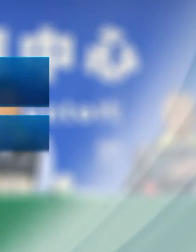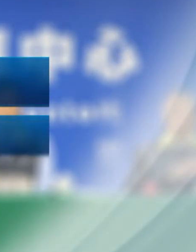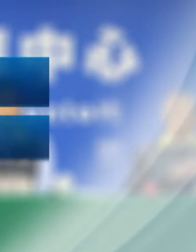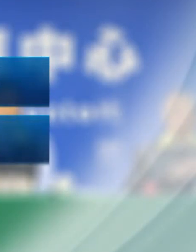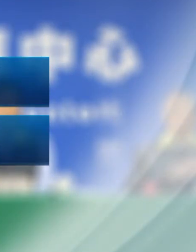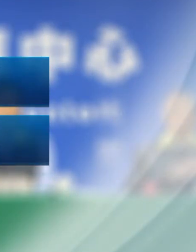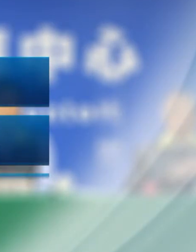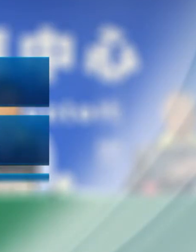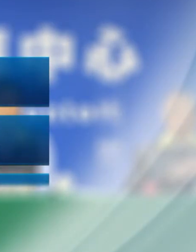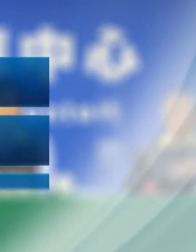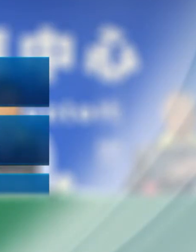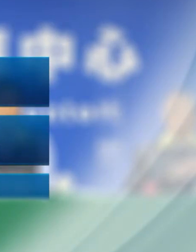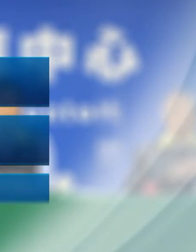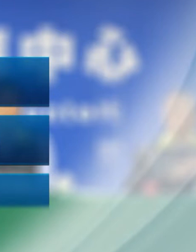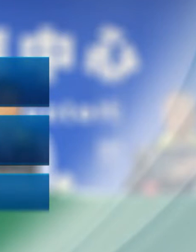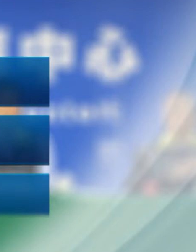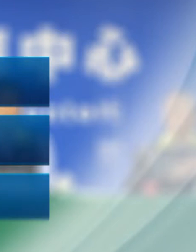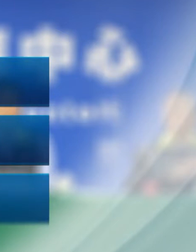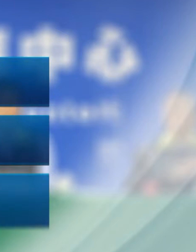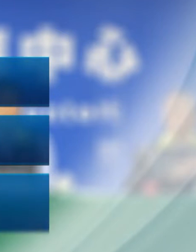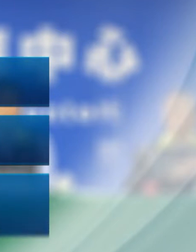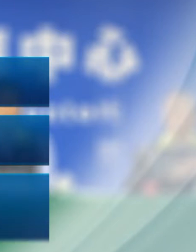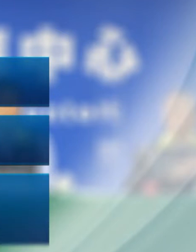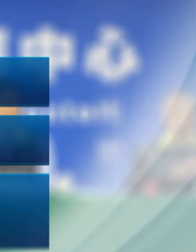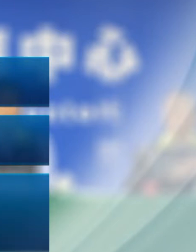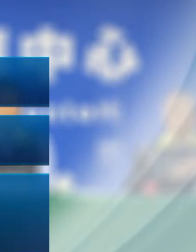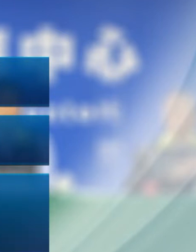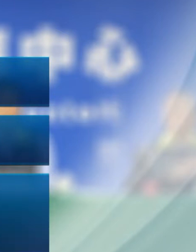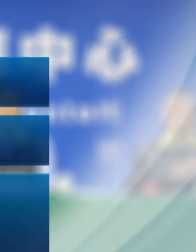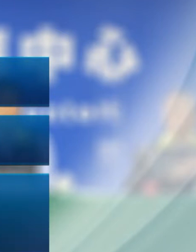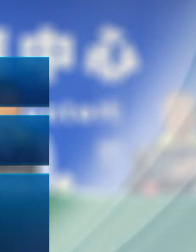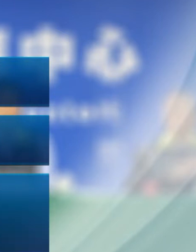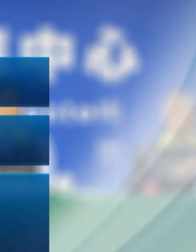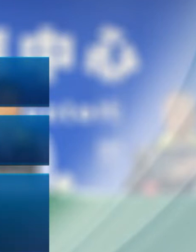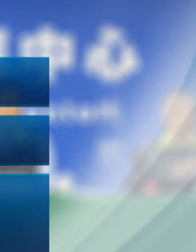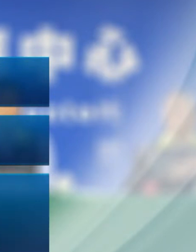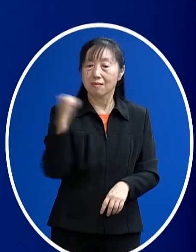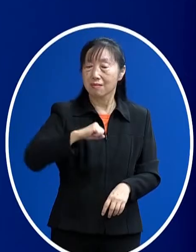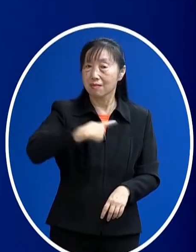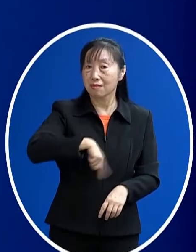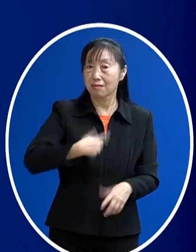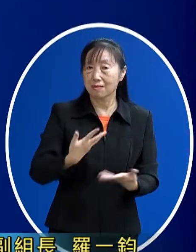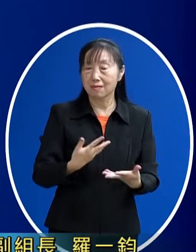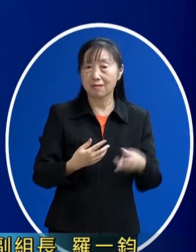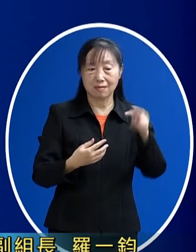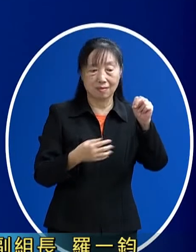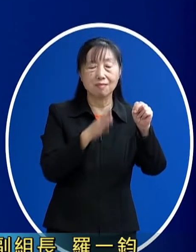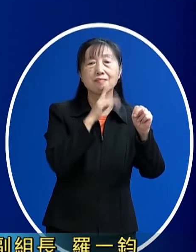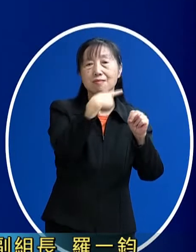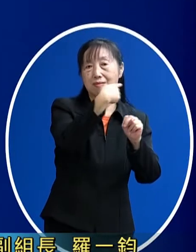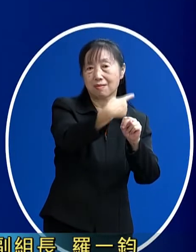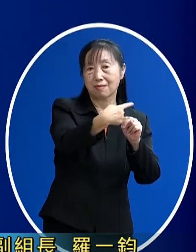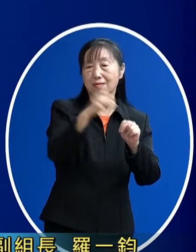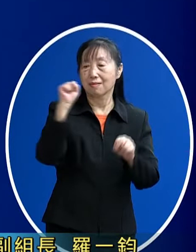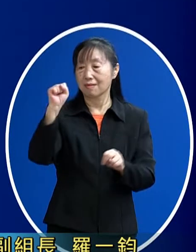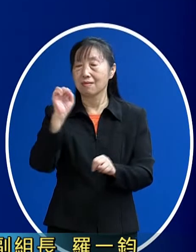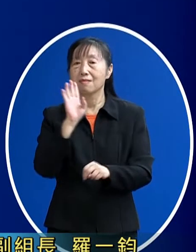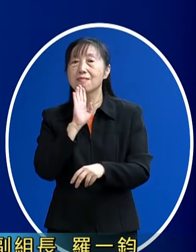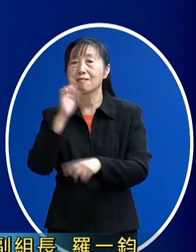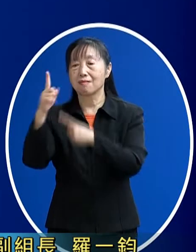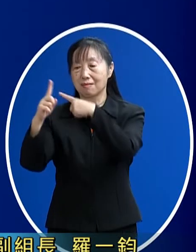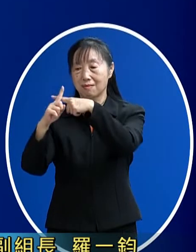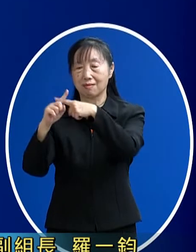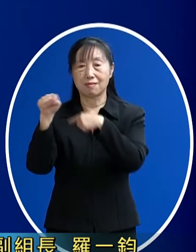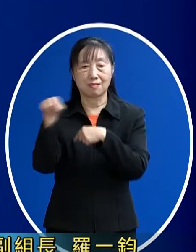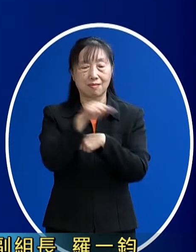2剂高端仍确诊 ，CT 值35，是国内首例高端突破性感染。 N 抗体是阴性 ，S 抗体是阳